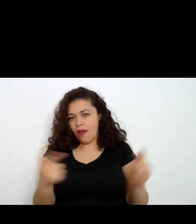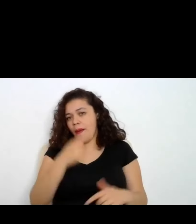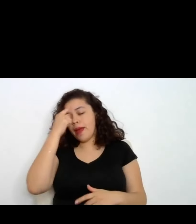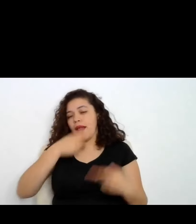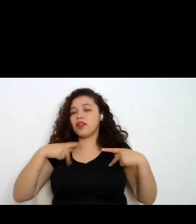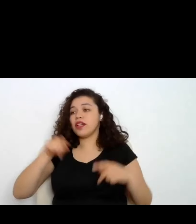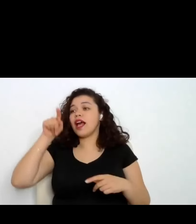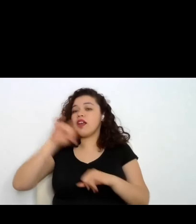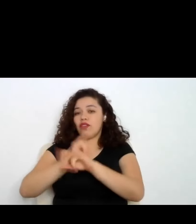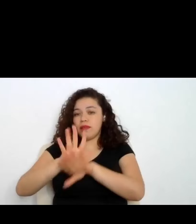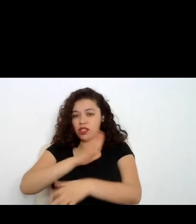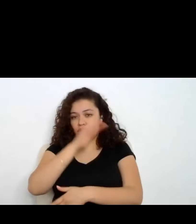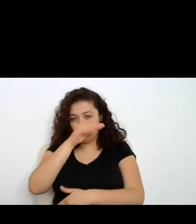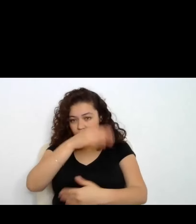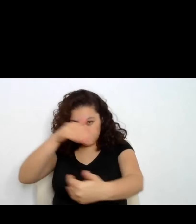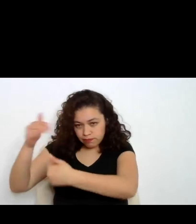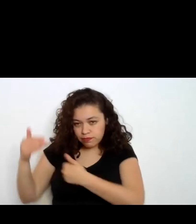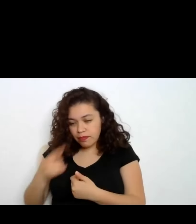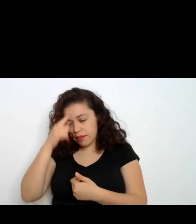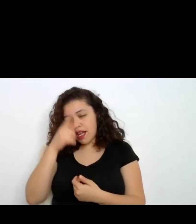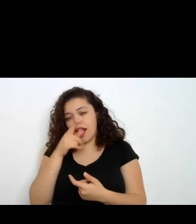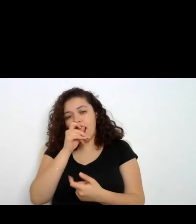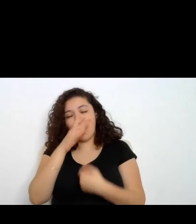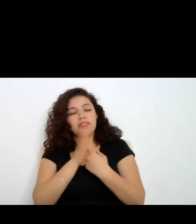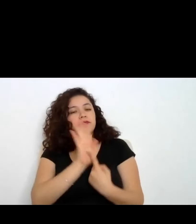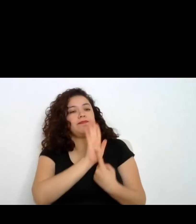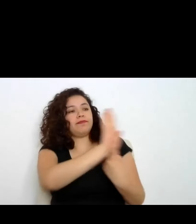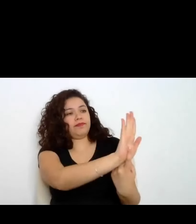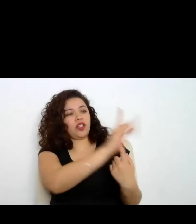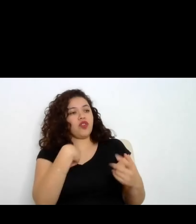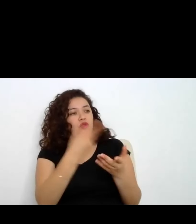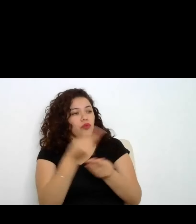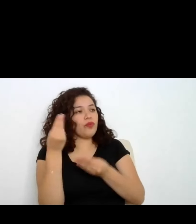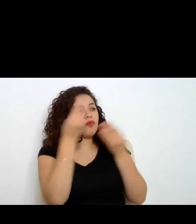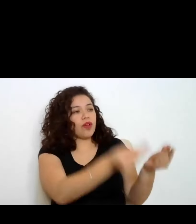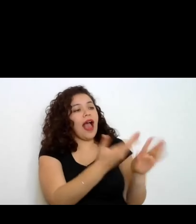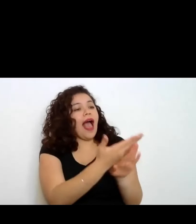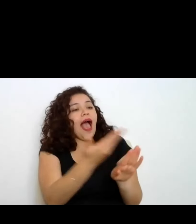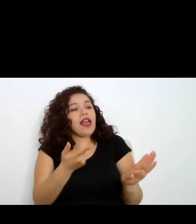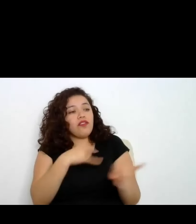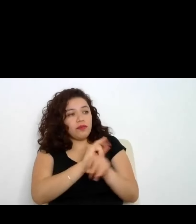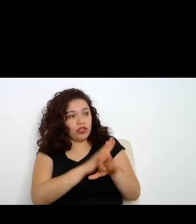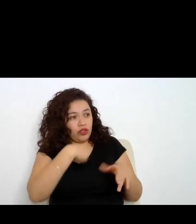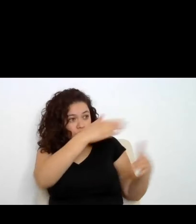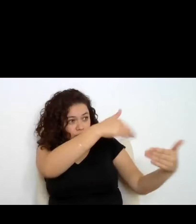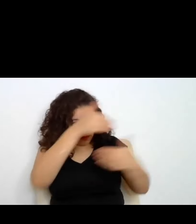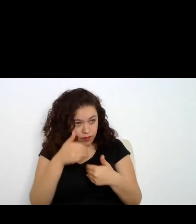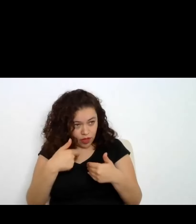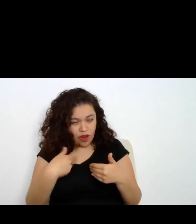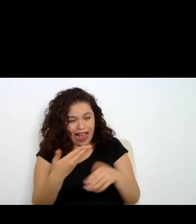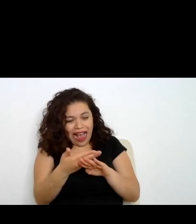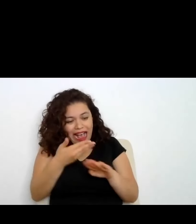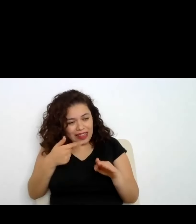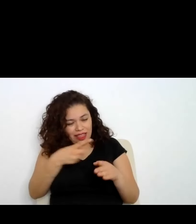responsable pone a disposición de los titulares previo al tratamiento de los datos personales para darles a conocer